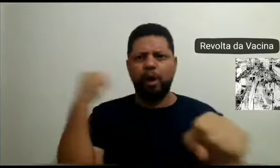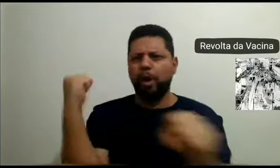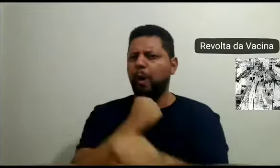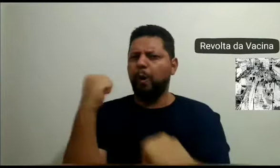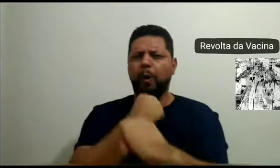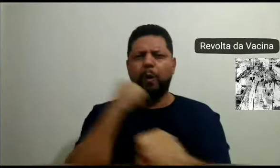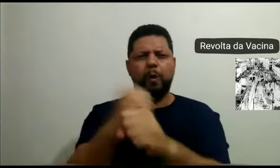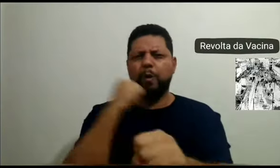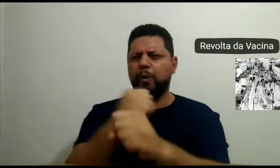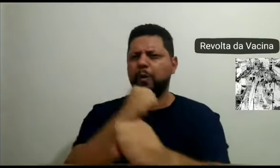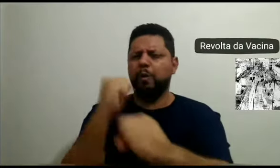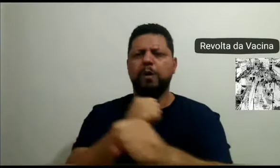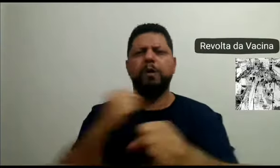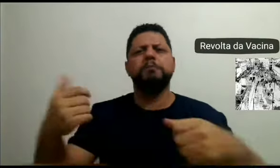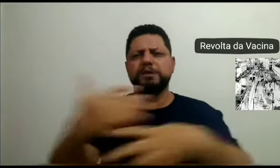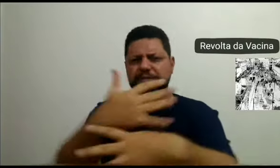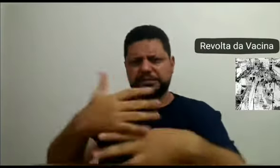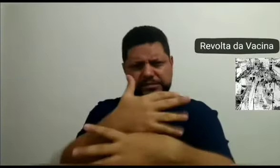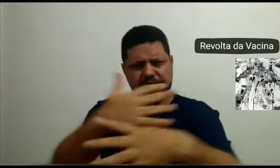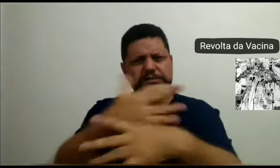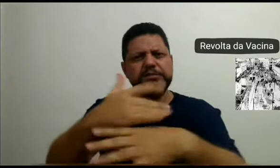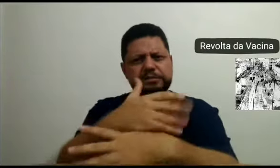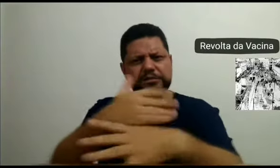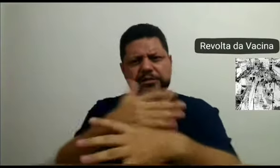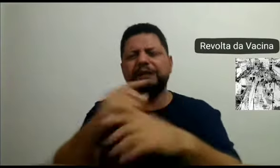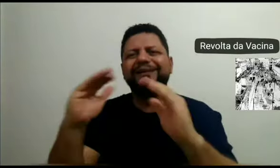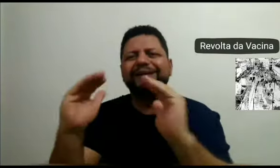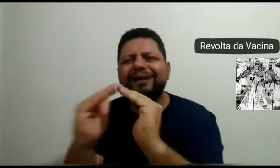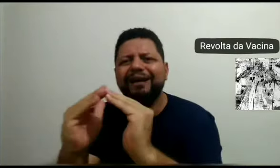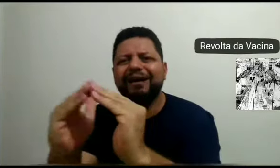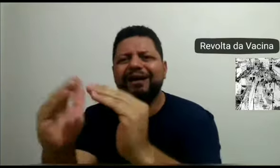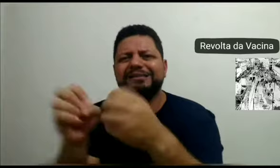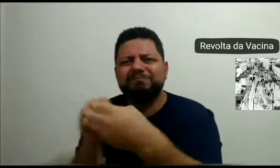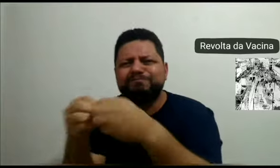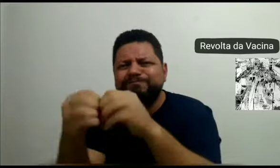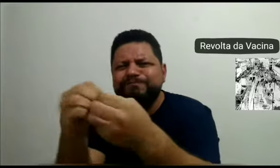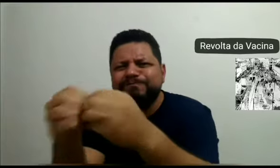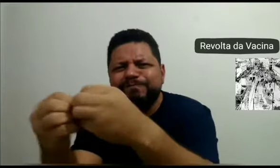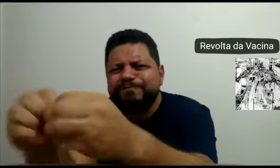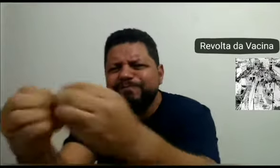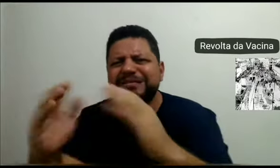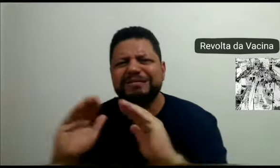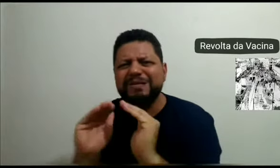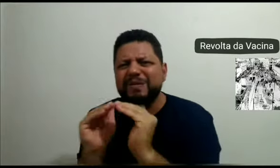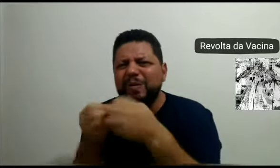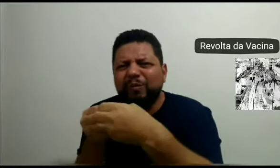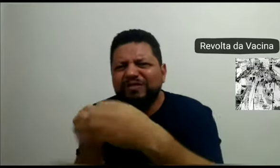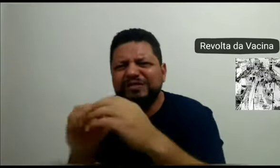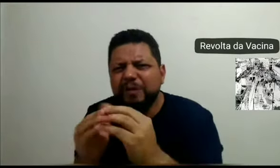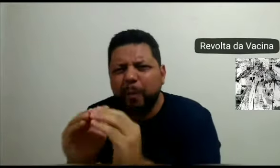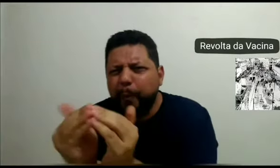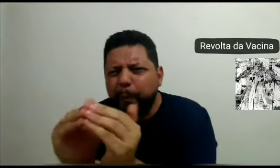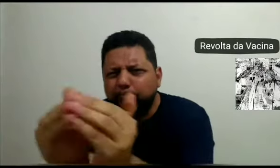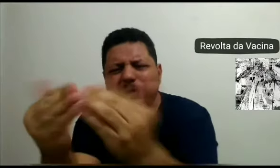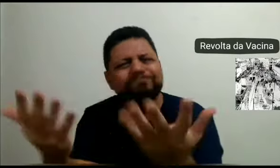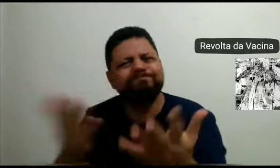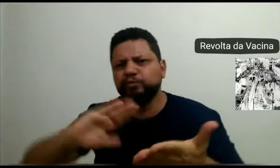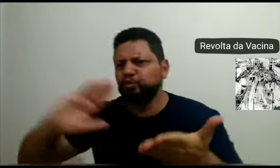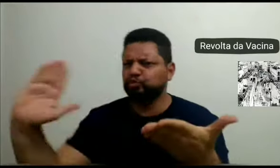Rodrigues Alves, decidiu fazer uma reforma urbana na cidade, acabando com os